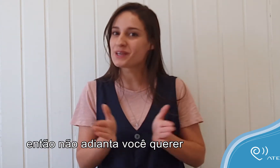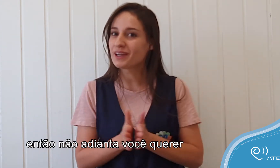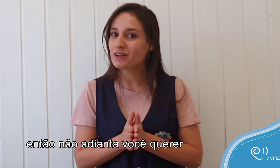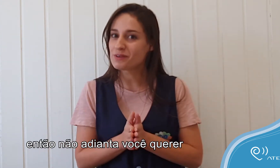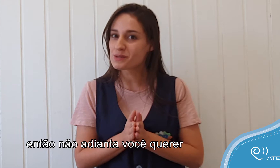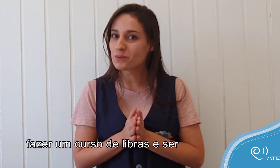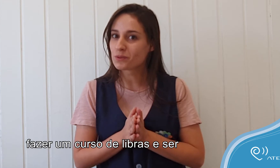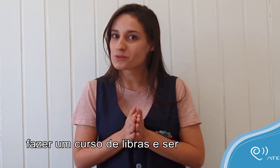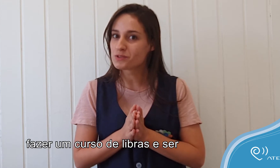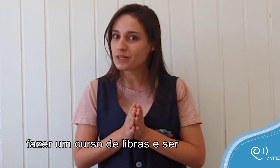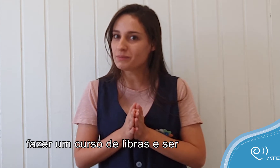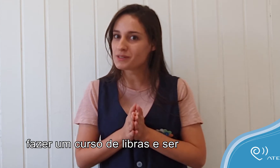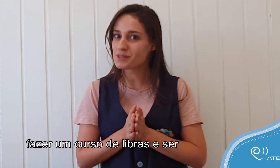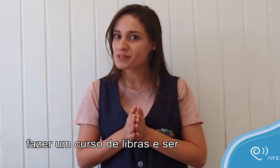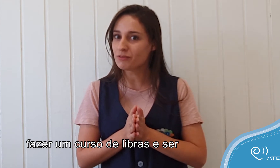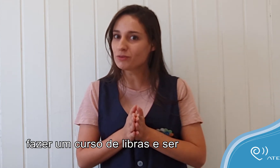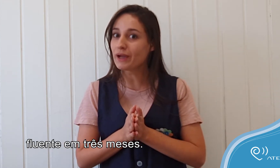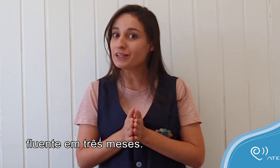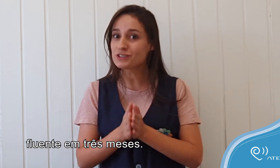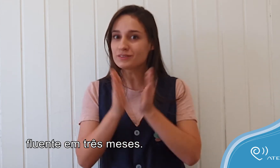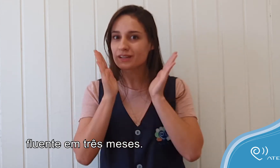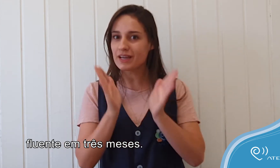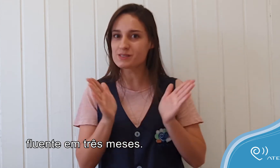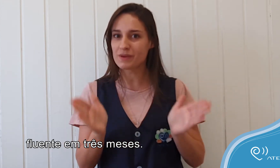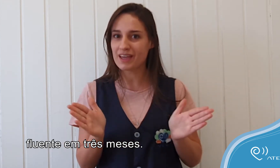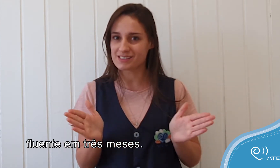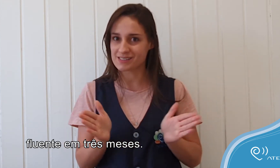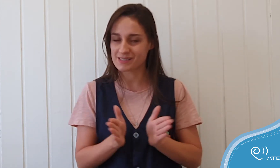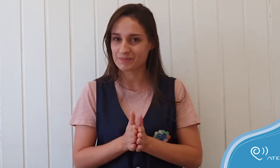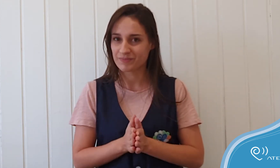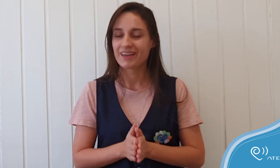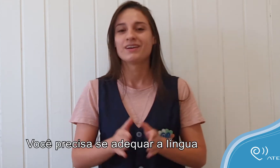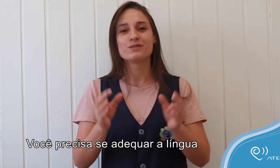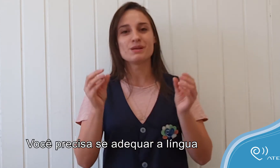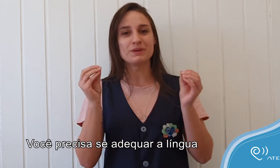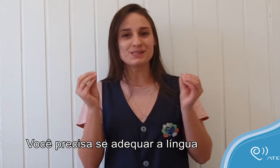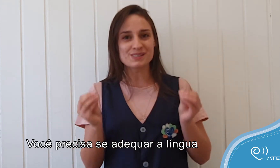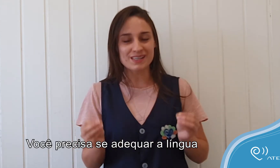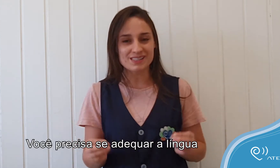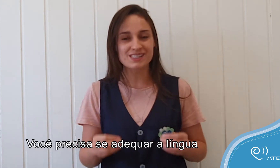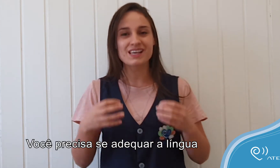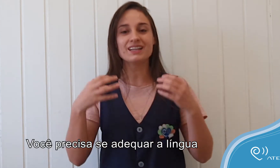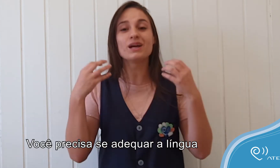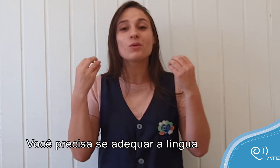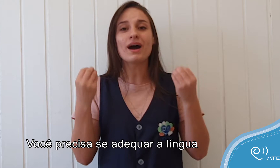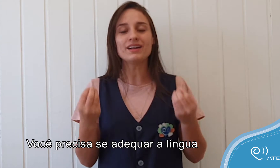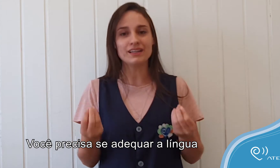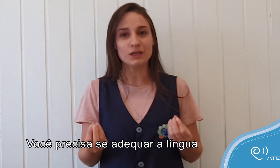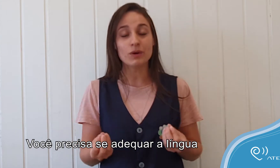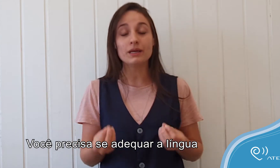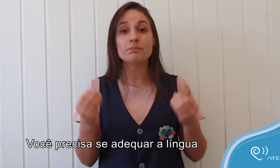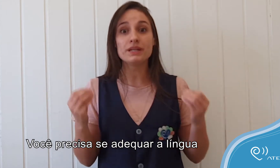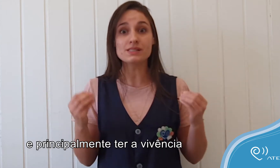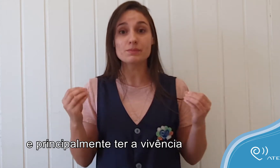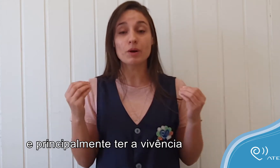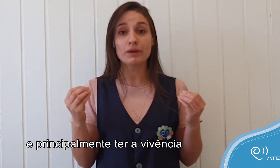querer fazer um curso de Libras e ser fluente em 3 meses. Você precisa se adequar à língua e principalmente